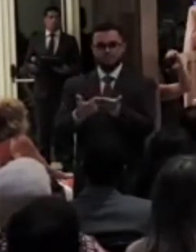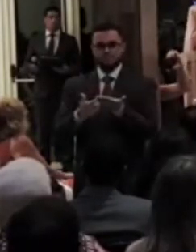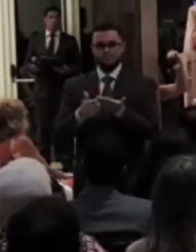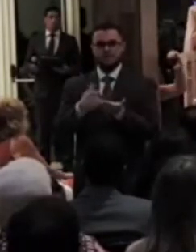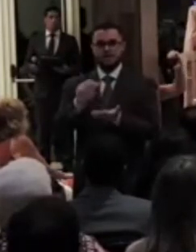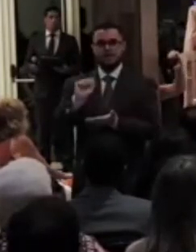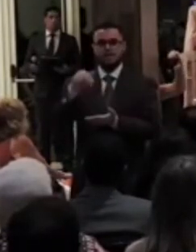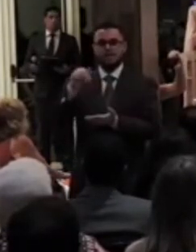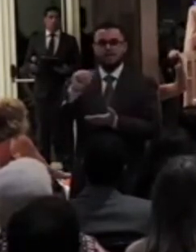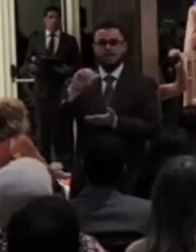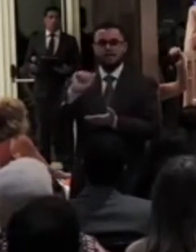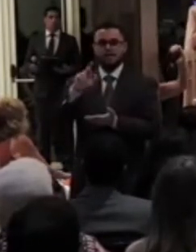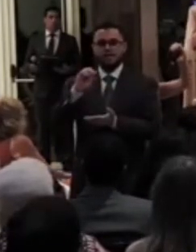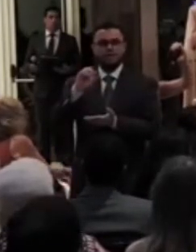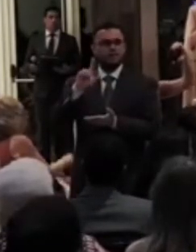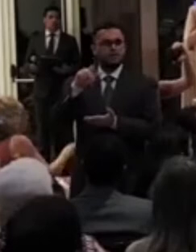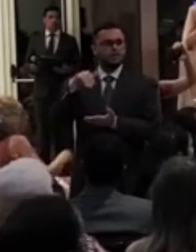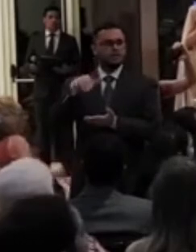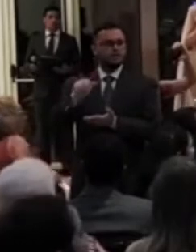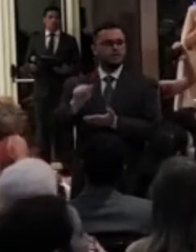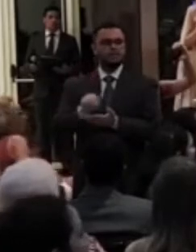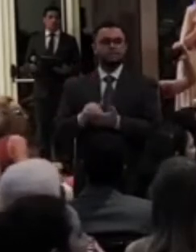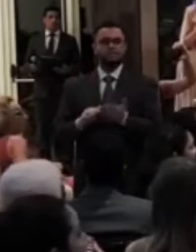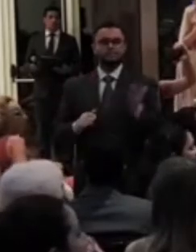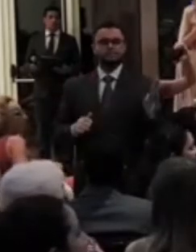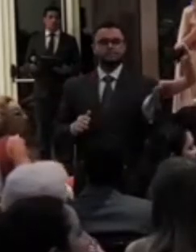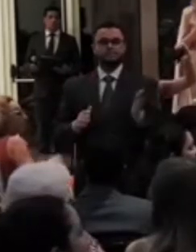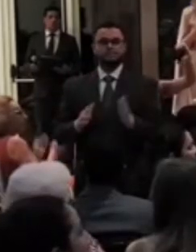Ana Carolina Lobianco.